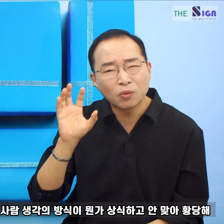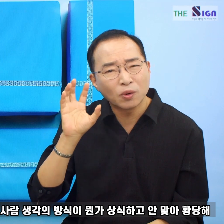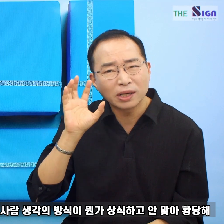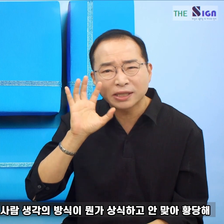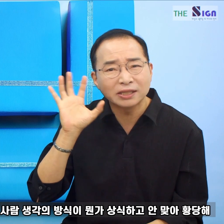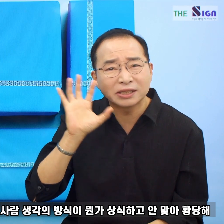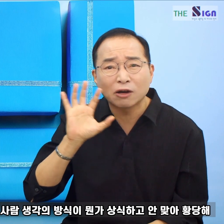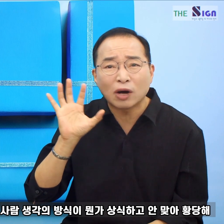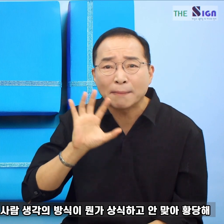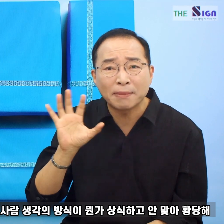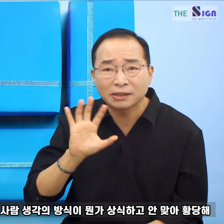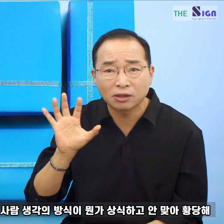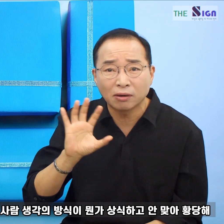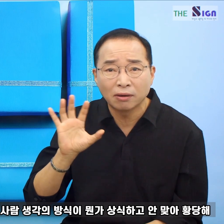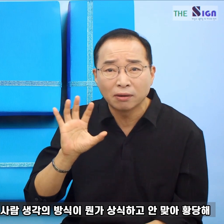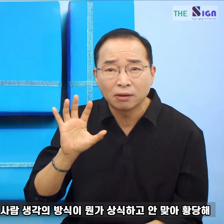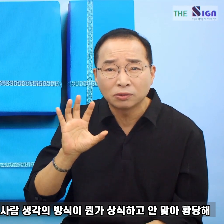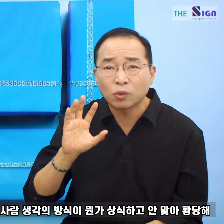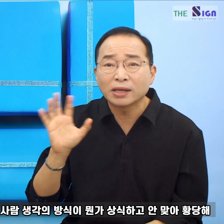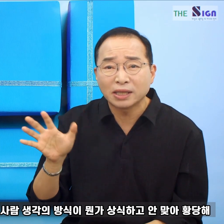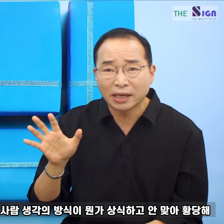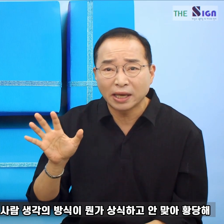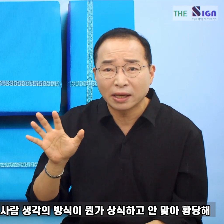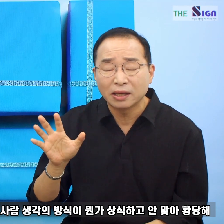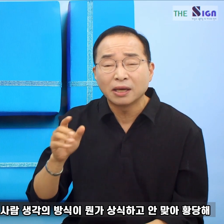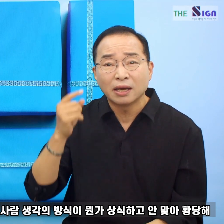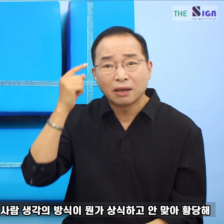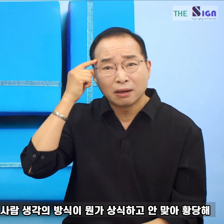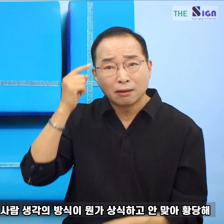뭔가 상식하고 안 맞아, 좀 황당해,